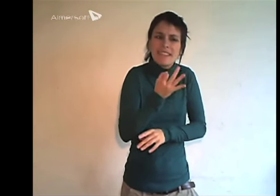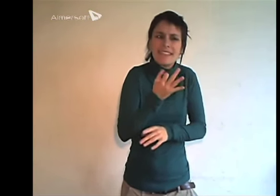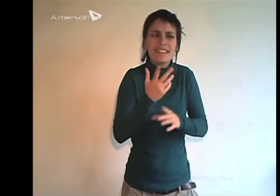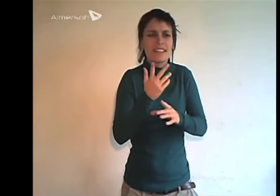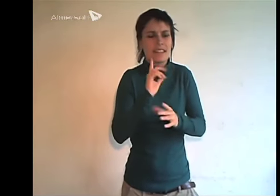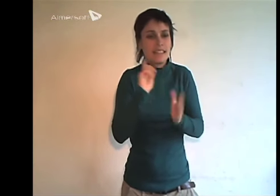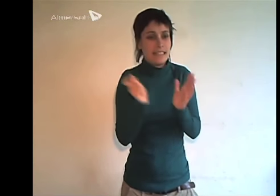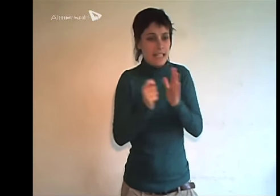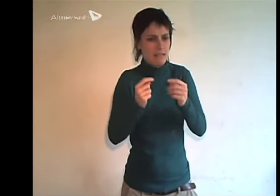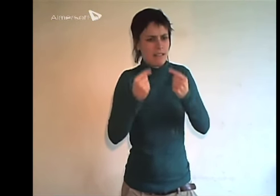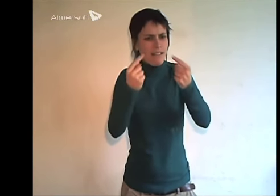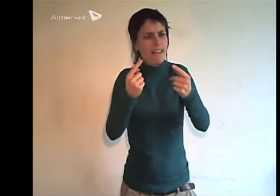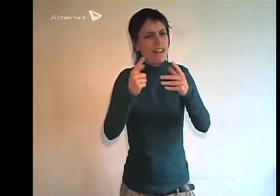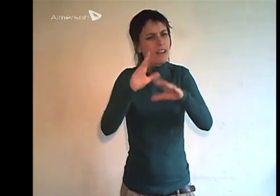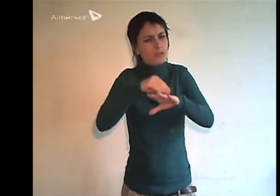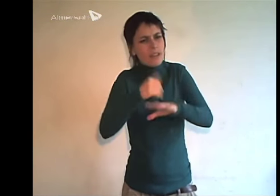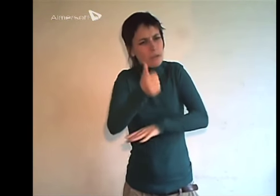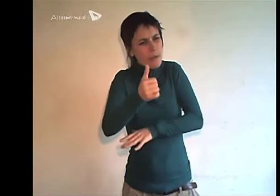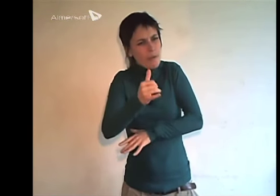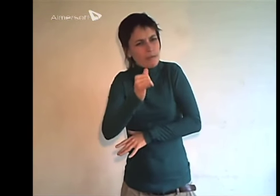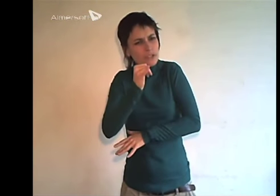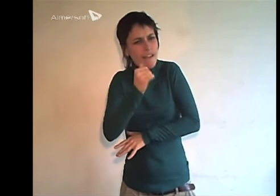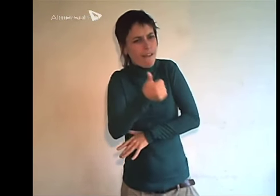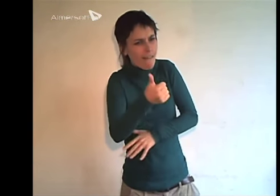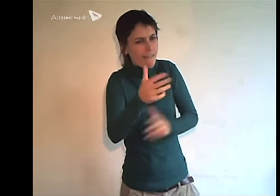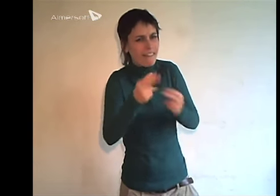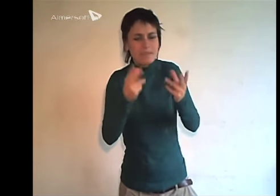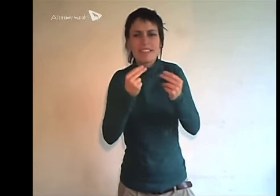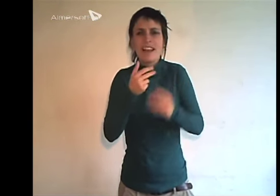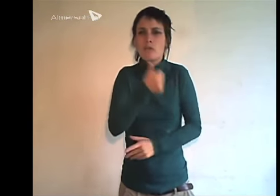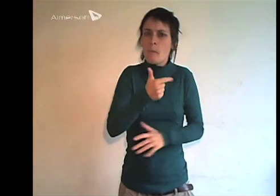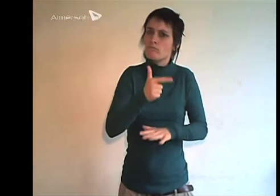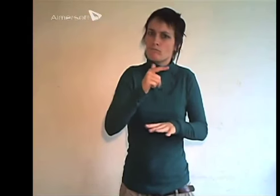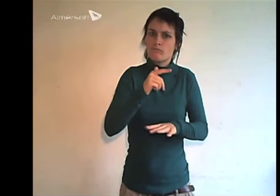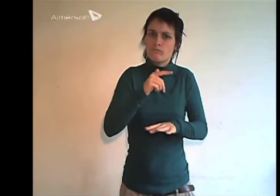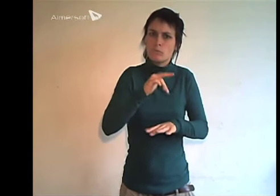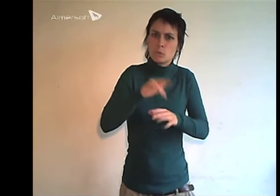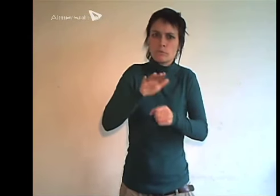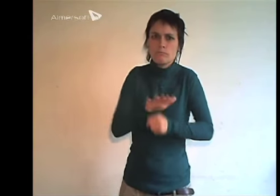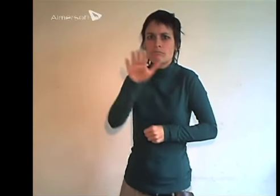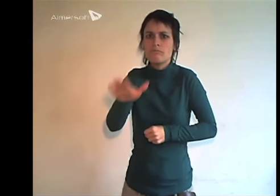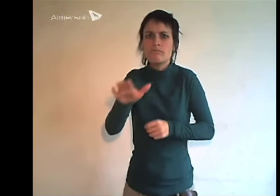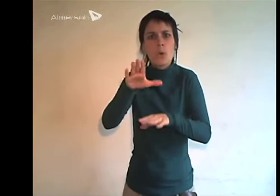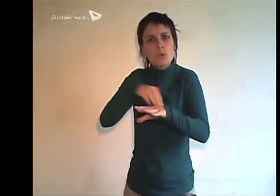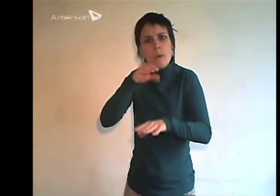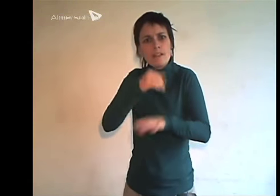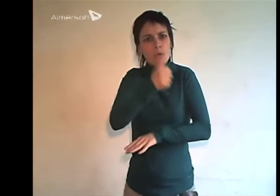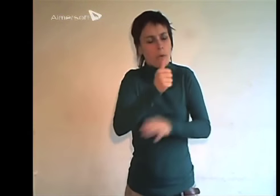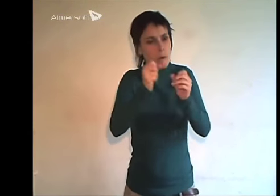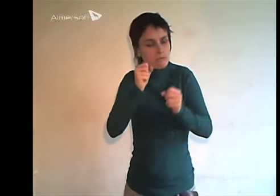nous racontiez qu'une fois que vous étiez allé en Suède, c'est toi, Jacques, à qui c'était arrivé. Tu étais allé en Suède et tu avais été